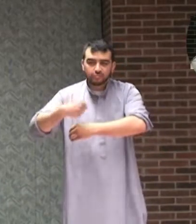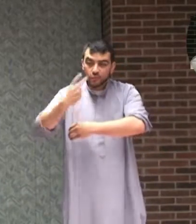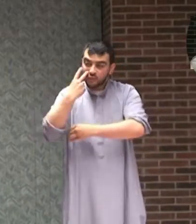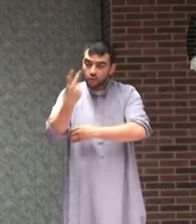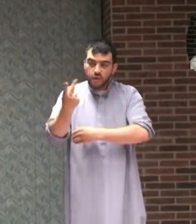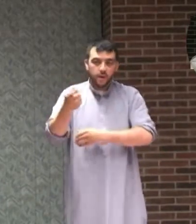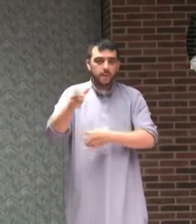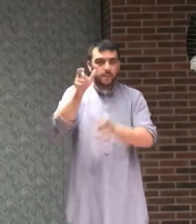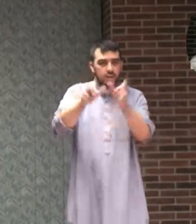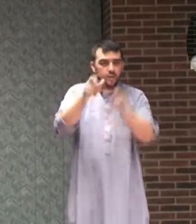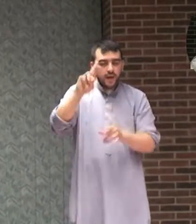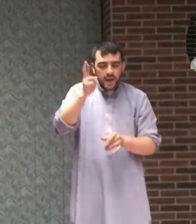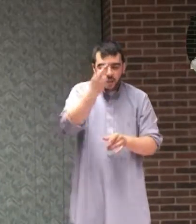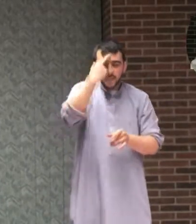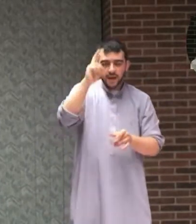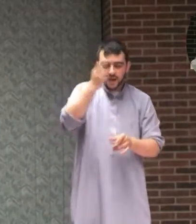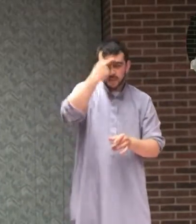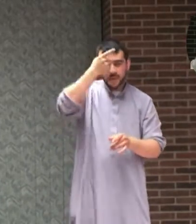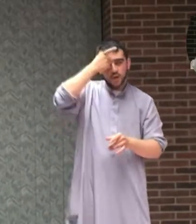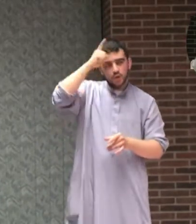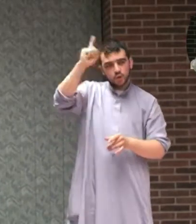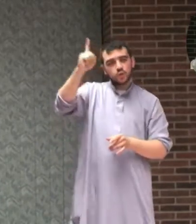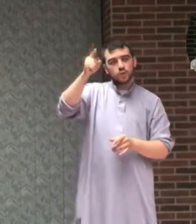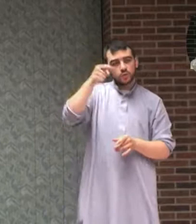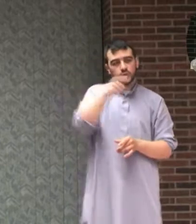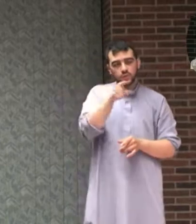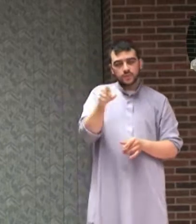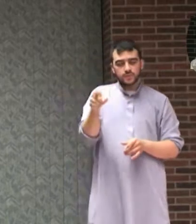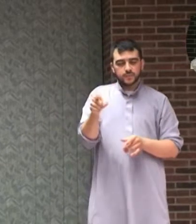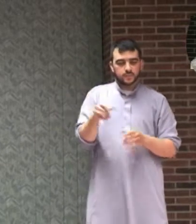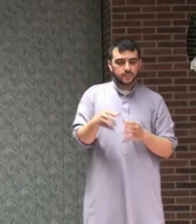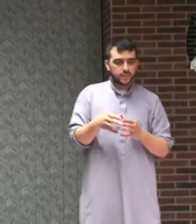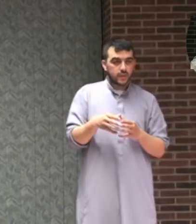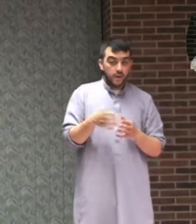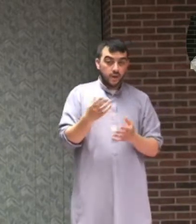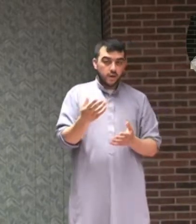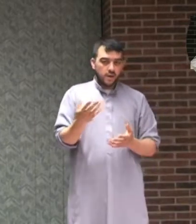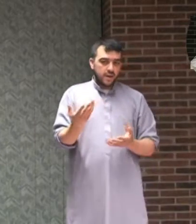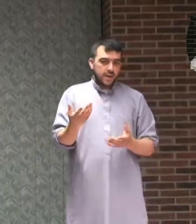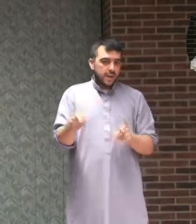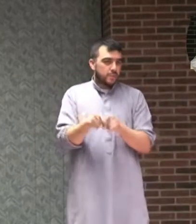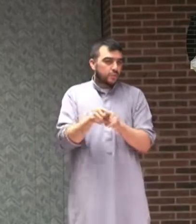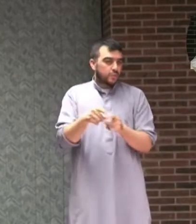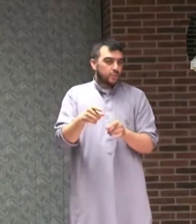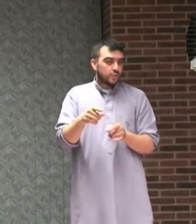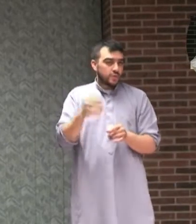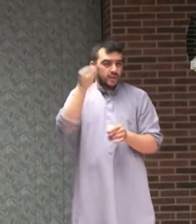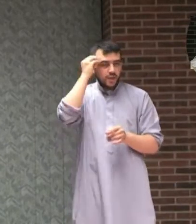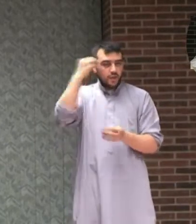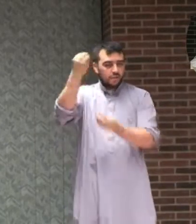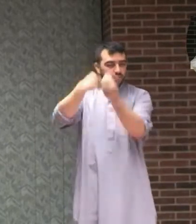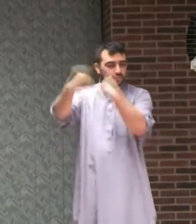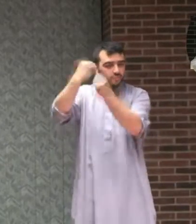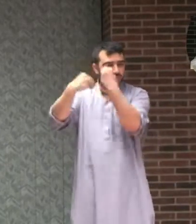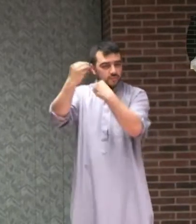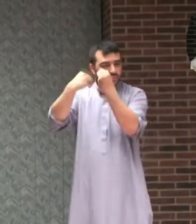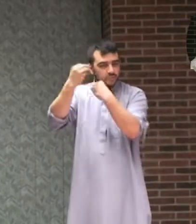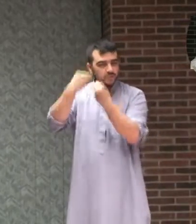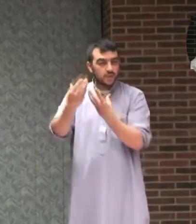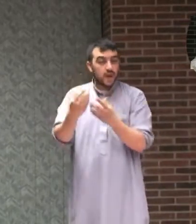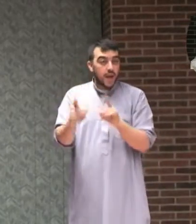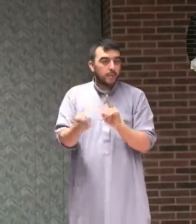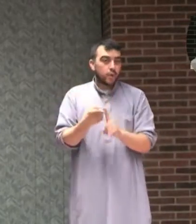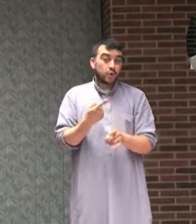que pendant le mois du Ramadan, les gens se rappellent sans cesse Allah subhanahu wa ta'ala. Cela est un enseignement qui peut nous